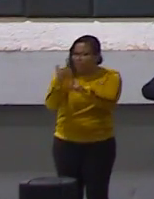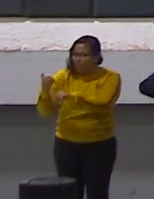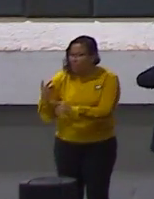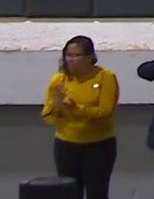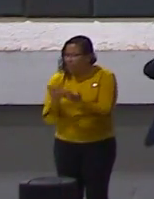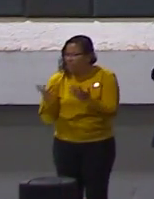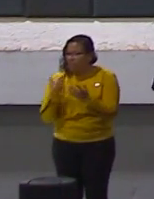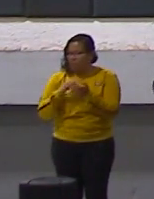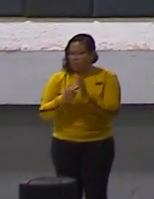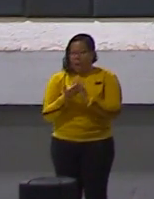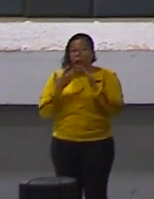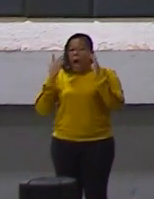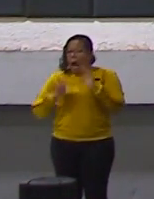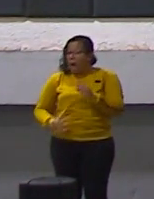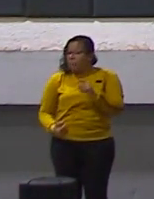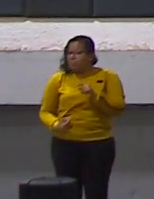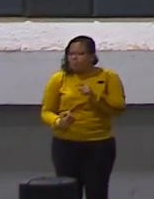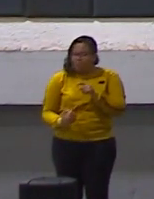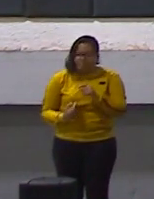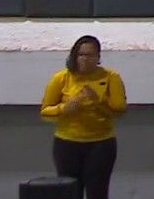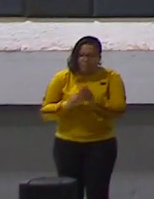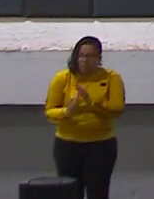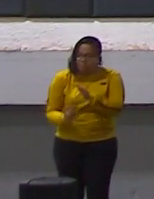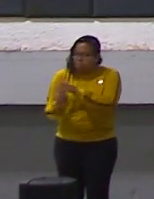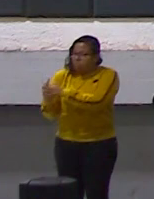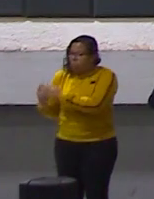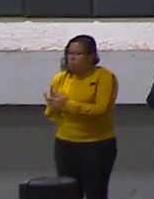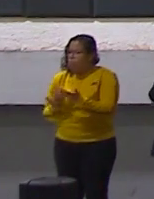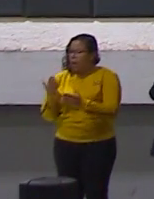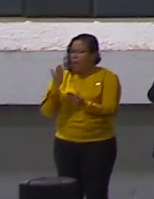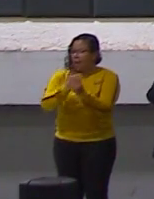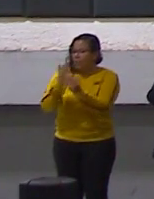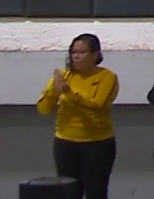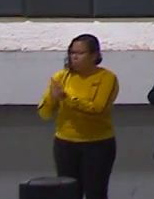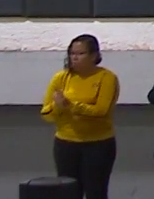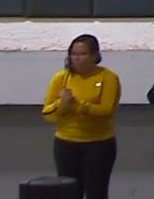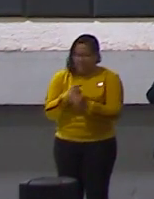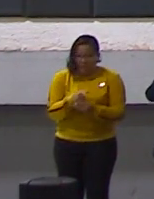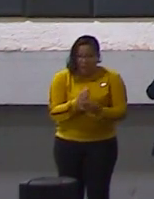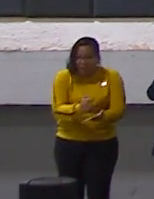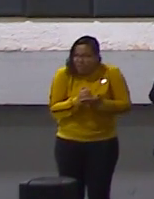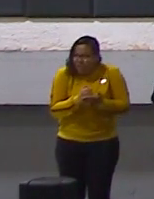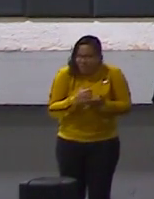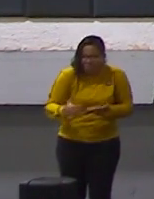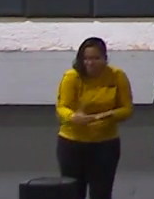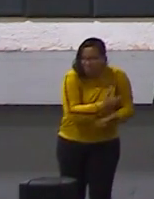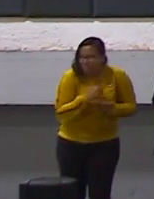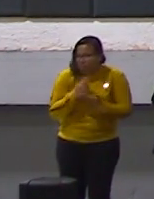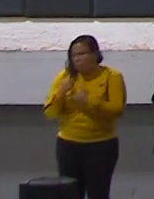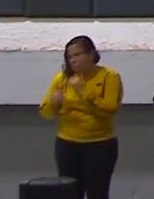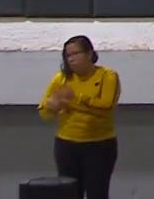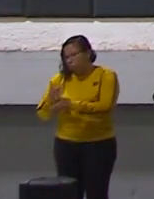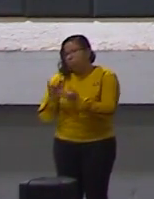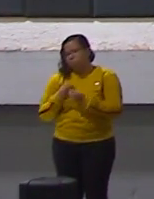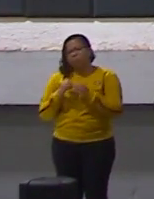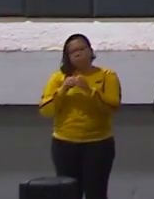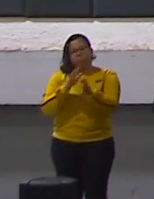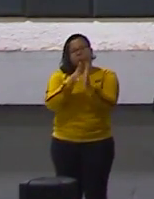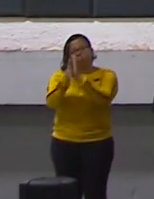porque aparecieron dentro del proceso que seguramente sirvió les va a contar y que tienen su significado